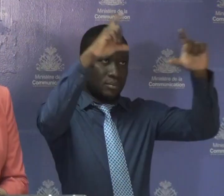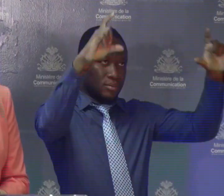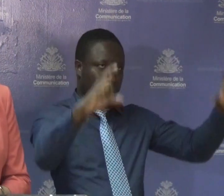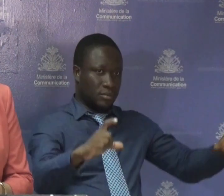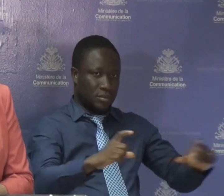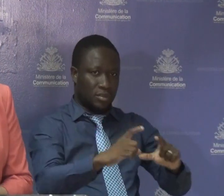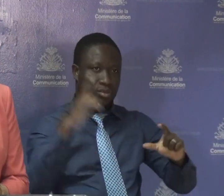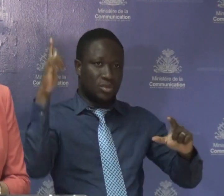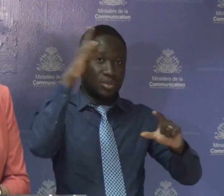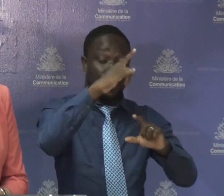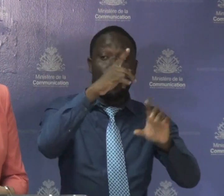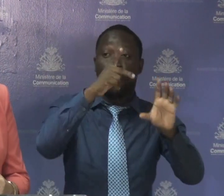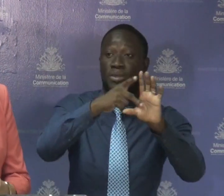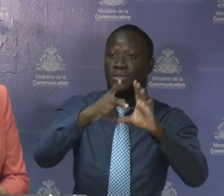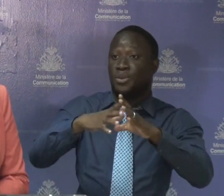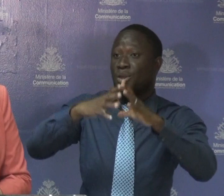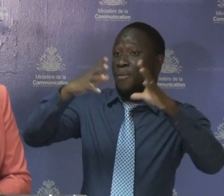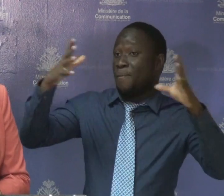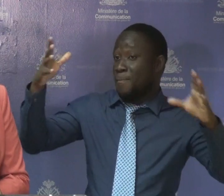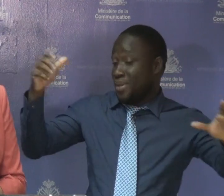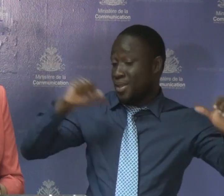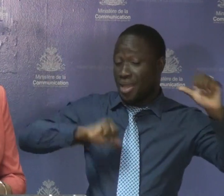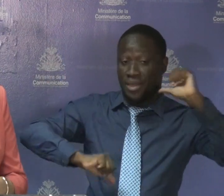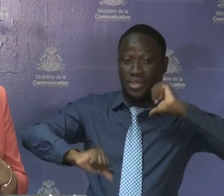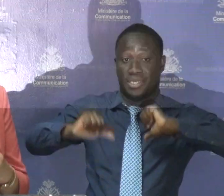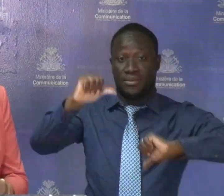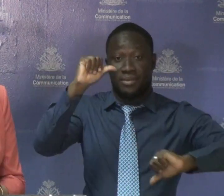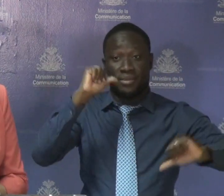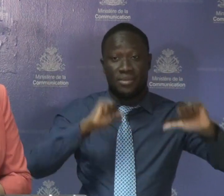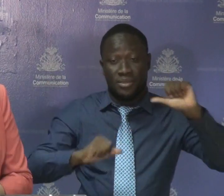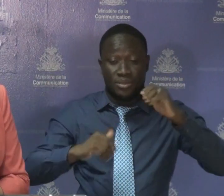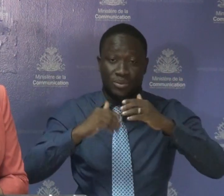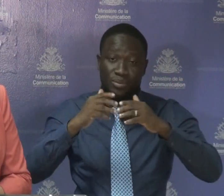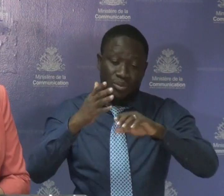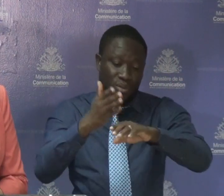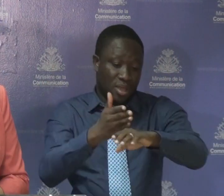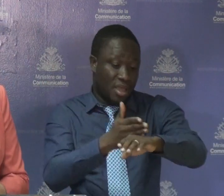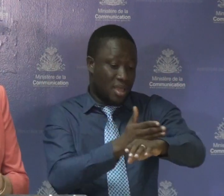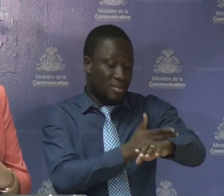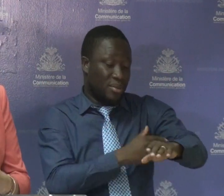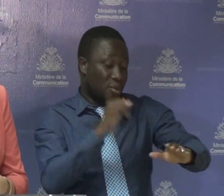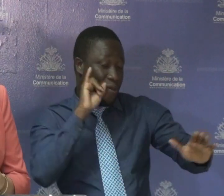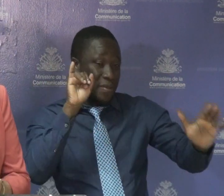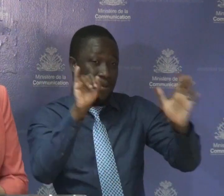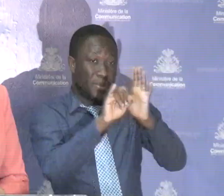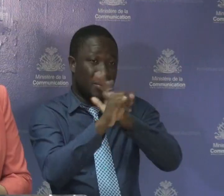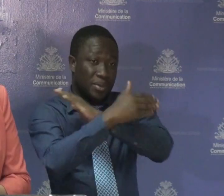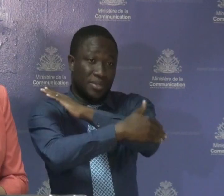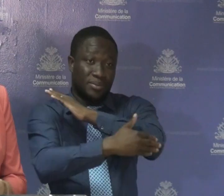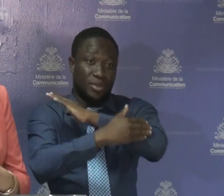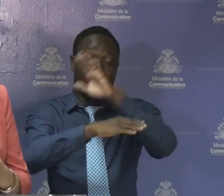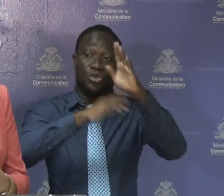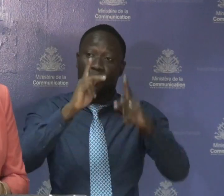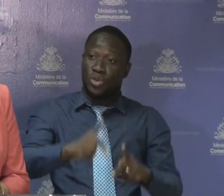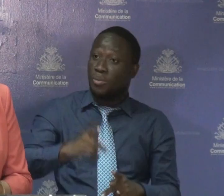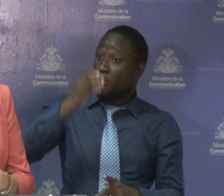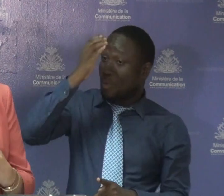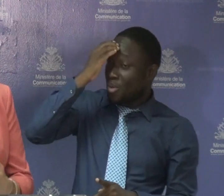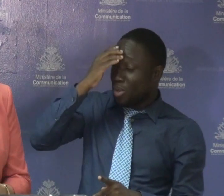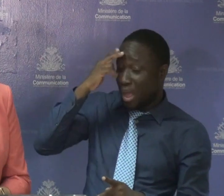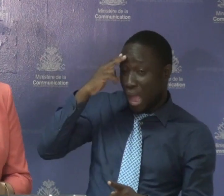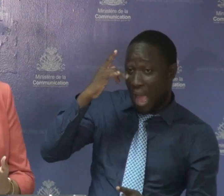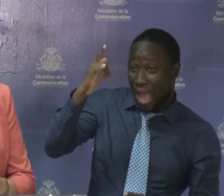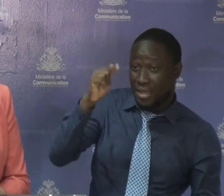nous participer à plusieurs fois et événements pour améliorer l'image pays, hein, pour qu'on y a que tout le monde capable de connaître que Haïti là,